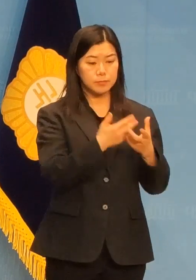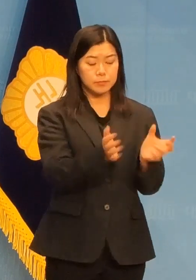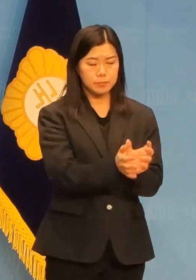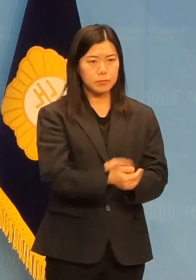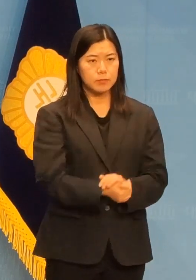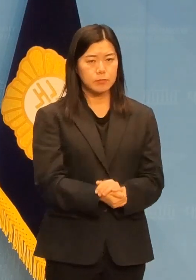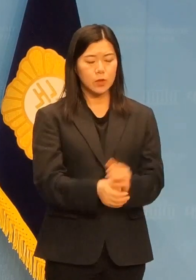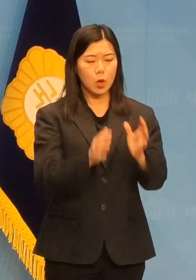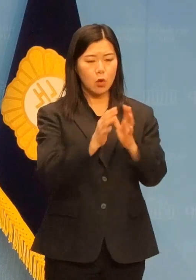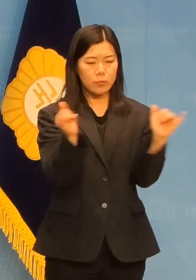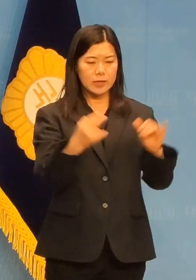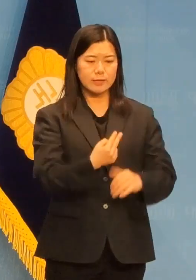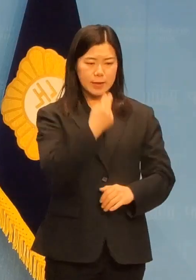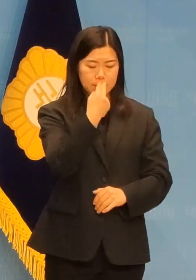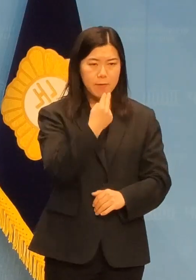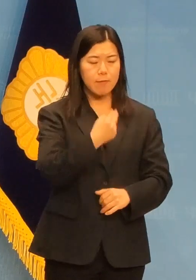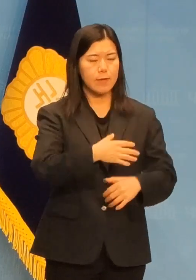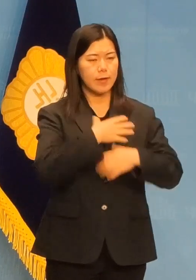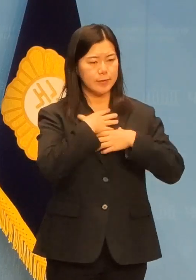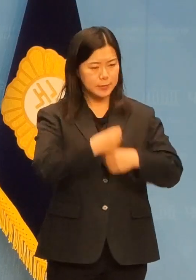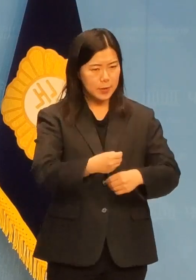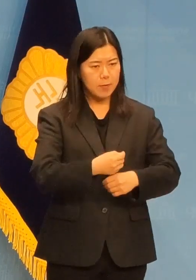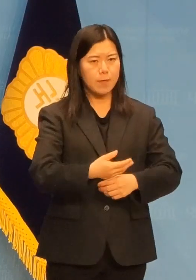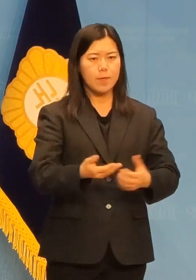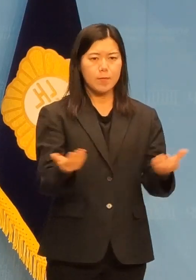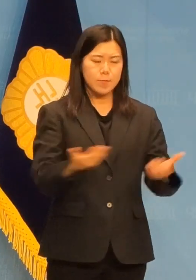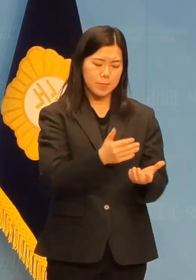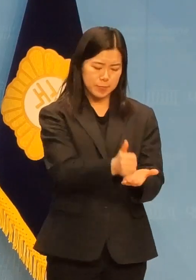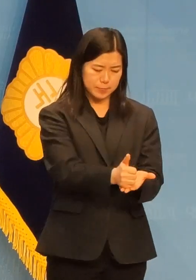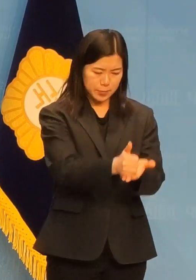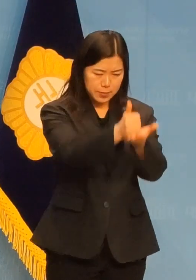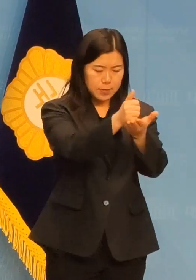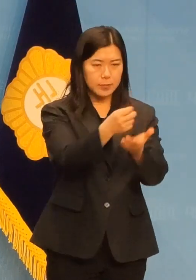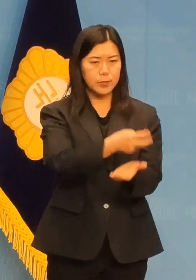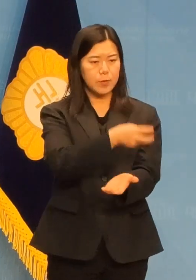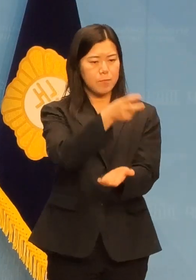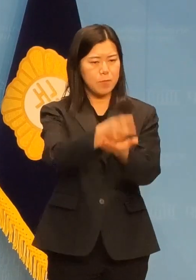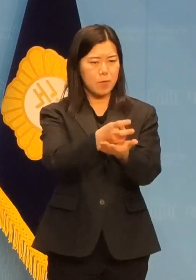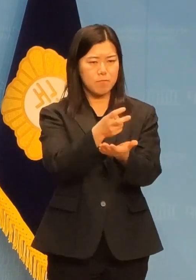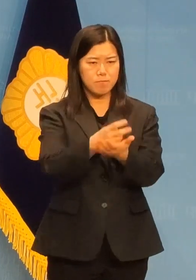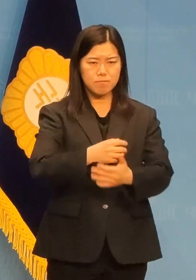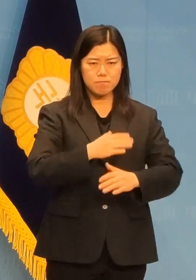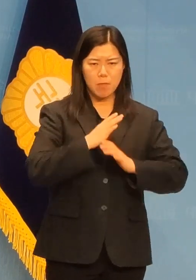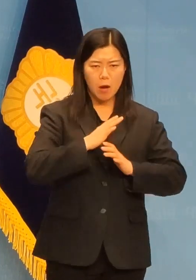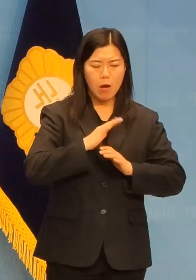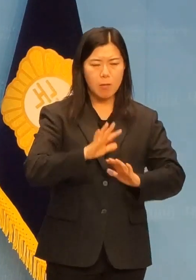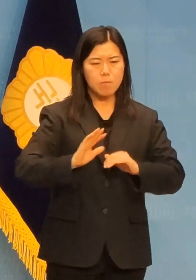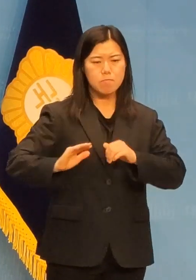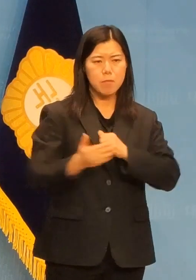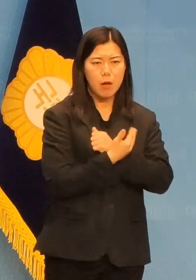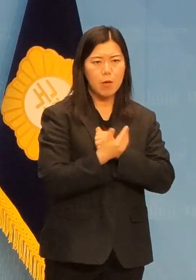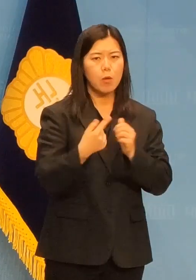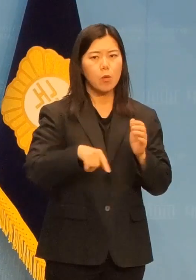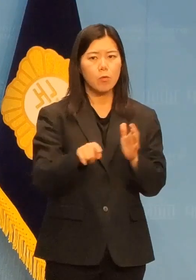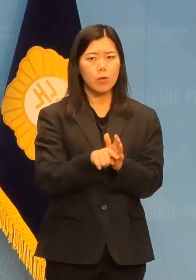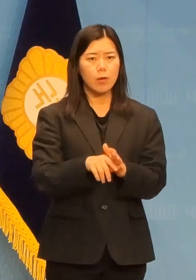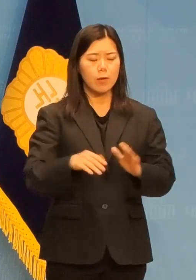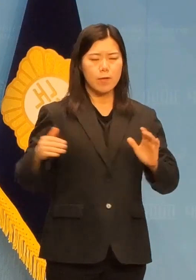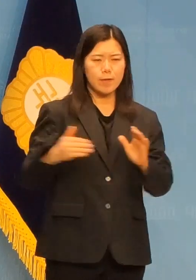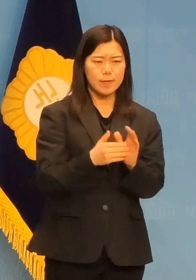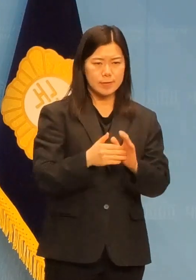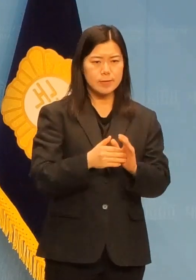더불어민주당은 국민의 생명과 안전, 노동의 존엄과 법의 준엄함을 지키기 위해 끝까지